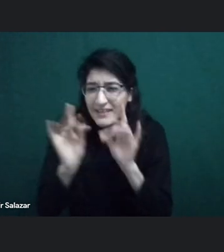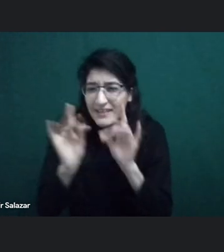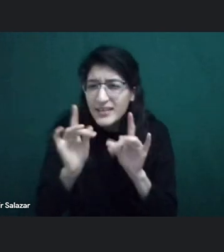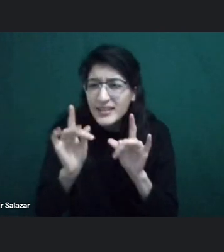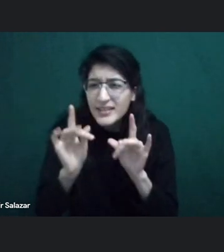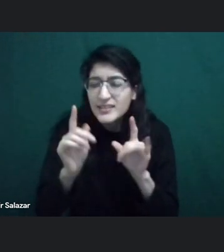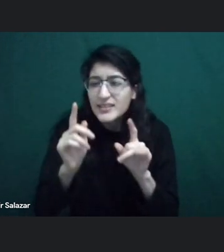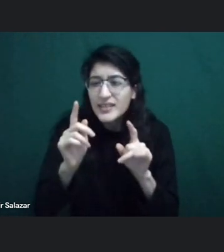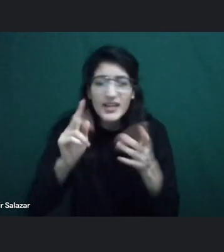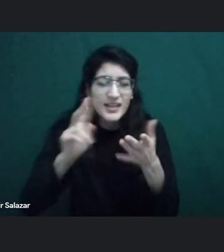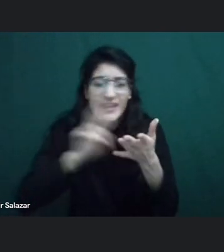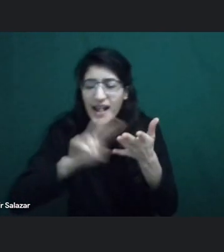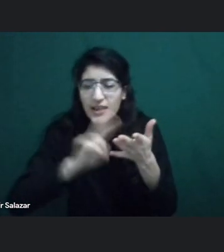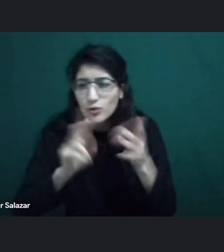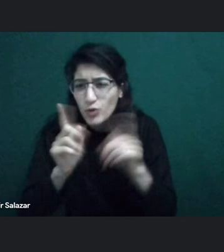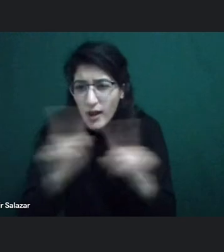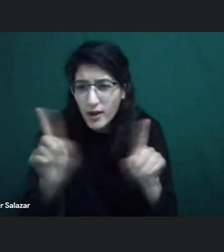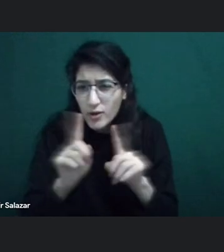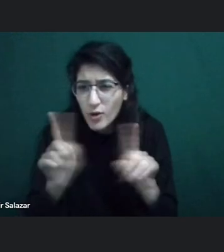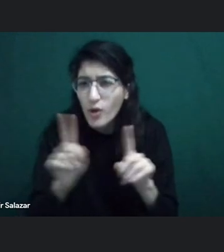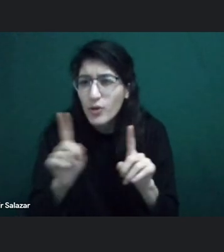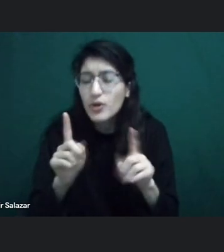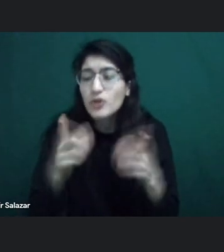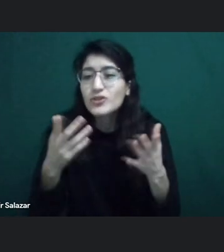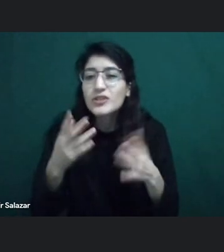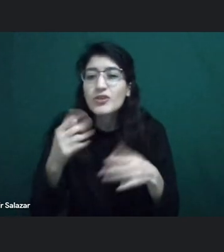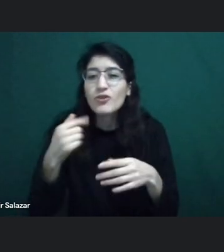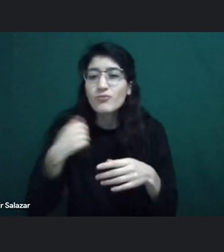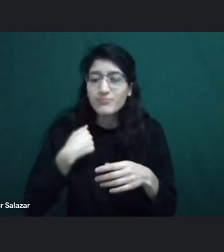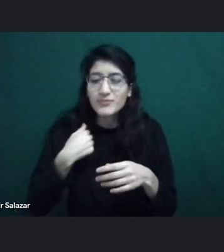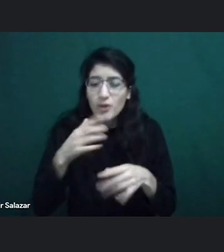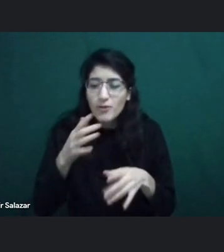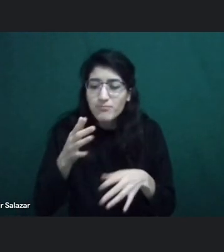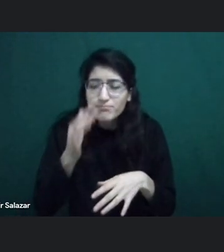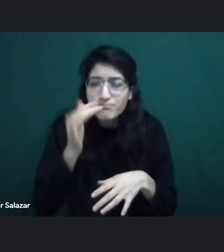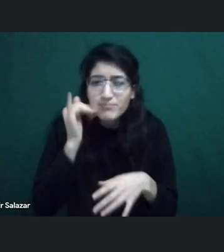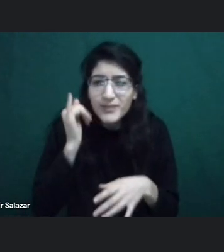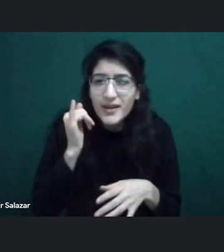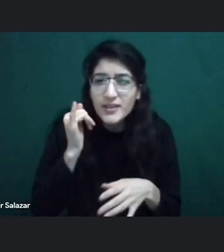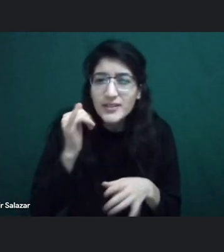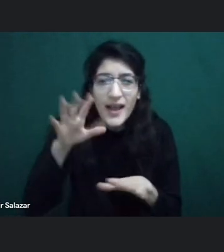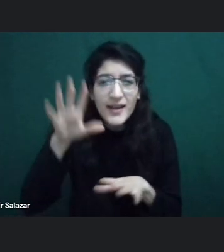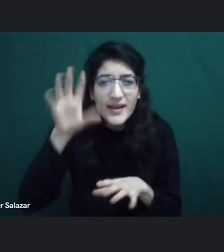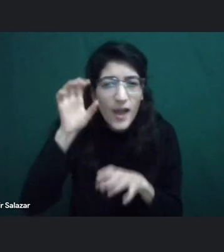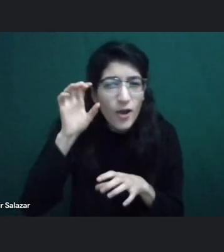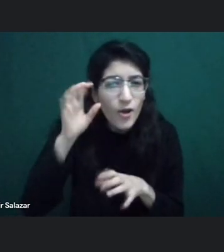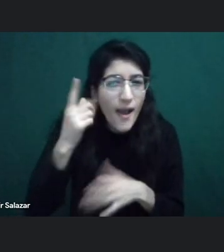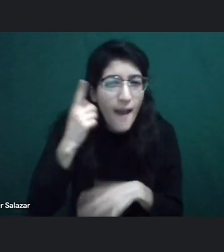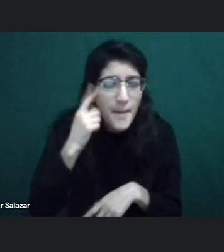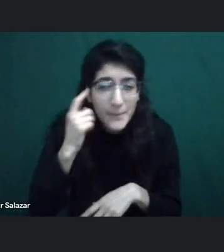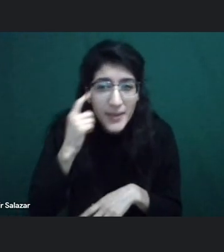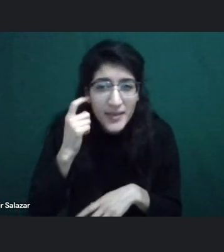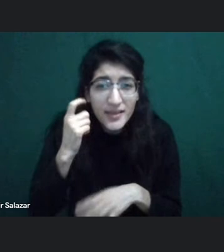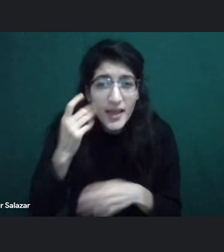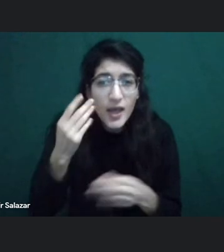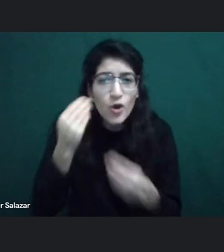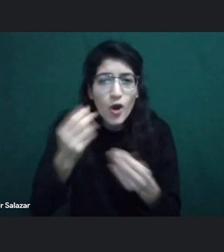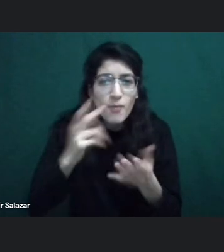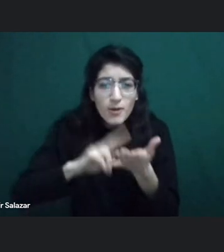sino simplemente reconocerlos y recordar, aprender cómo se traduce en cada